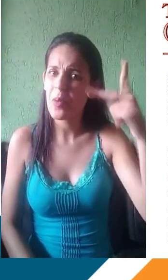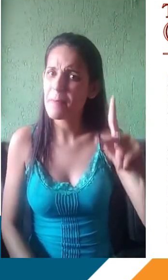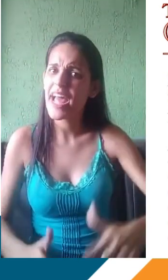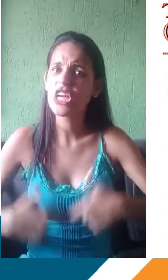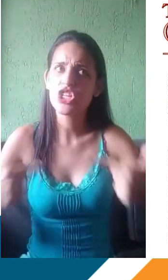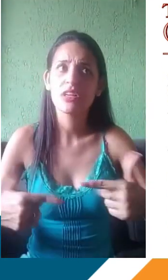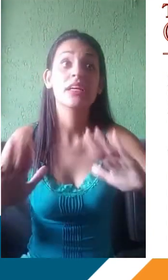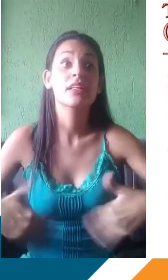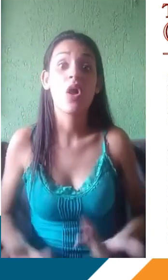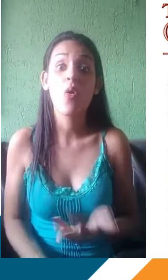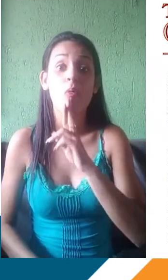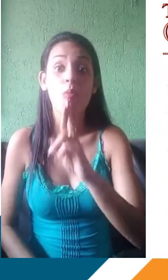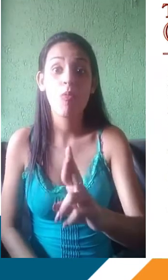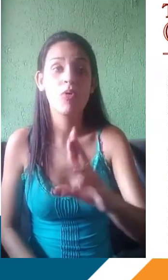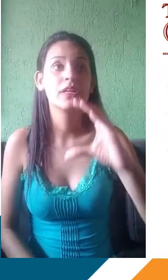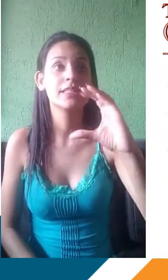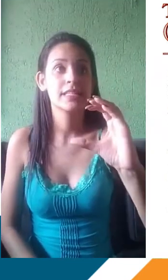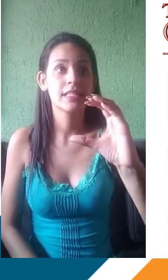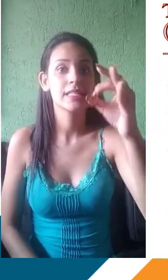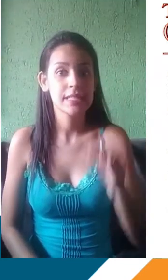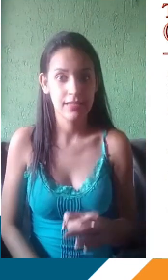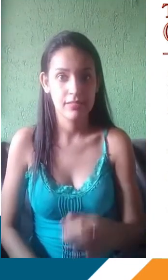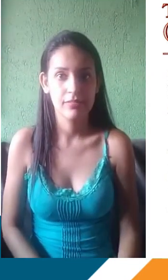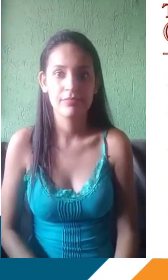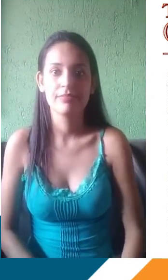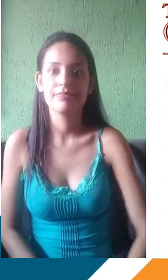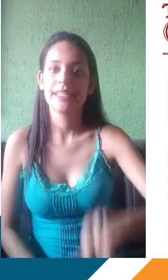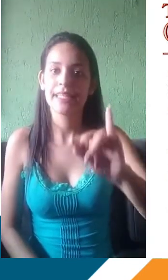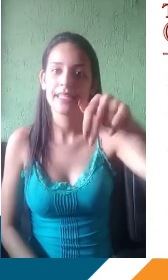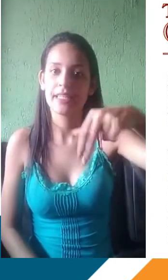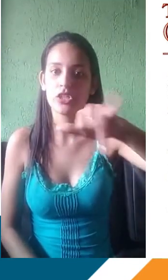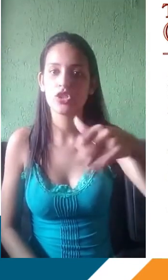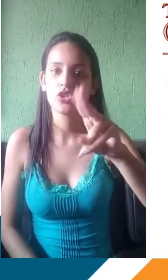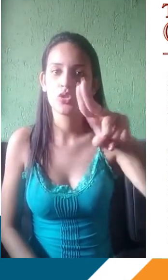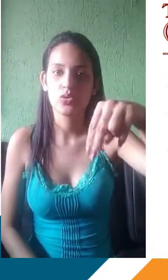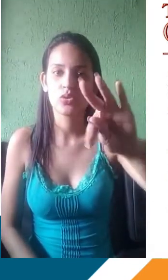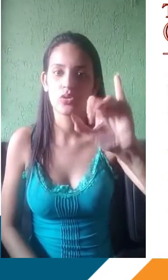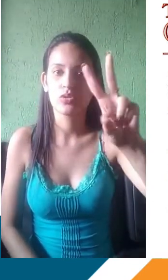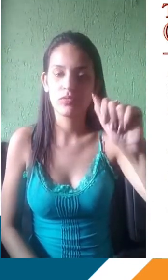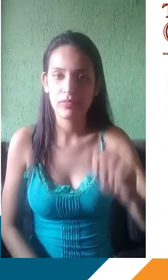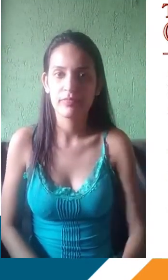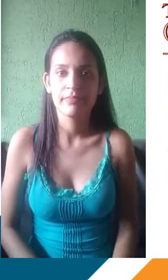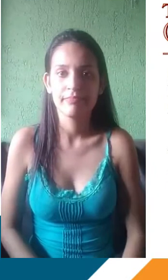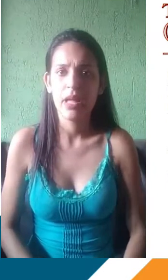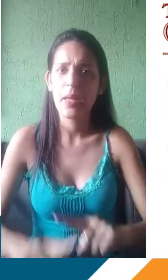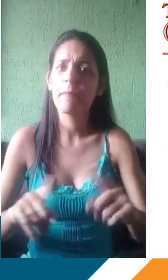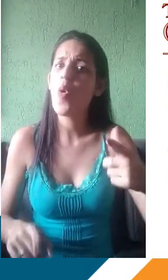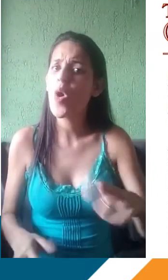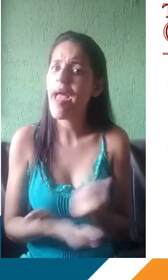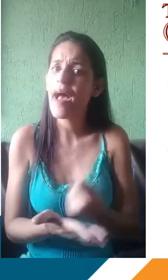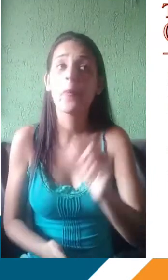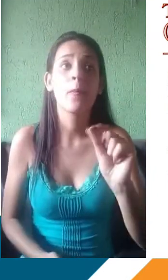letra C como a opção correta. Mas agora veremos as outras tipologias textuais e por que elas não estão